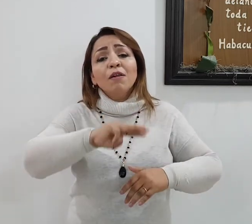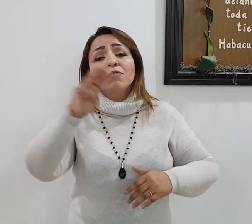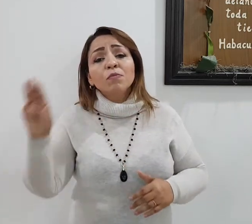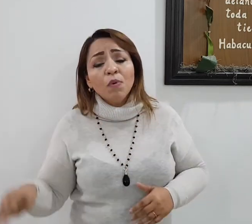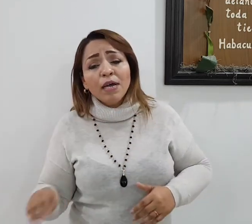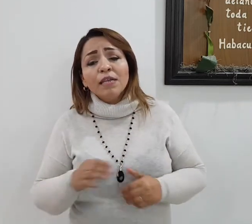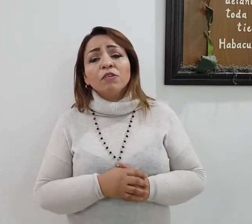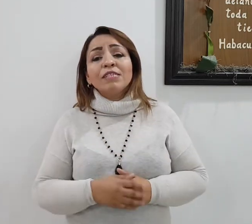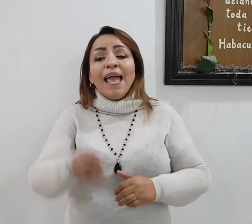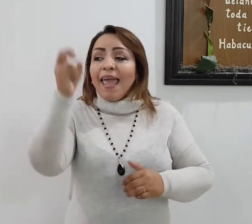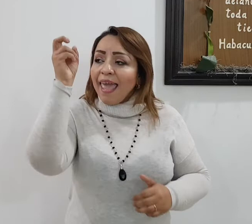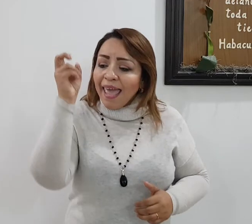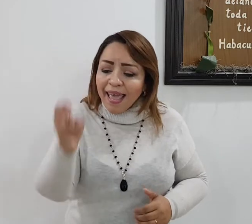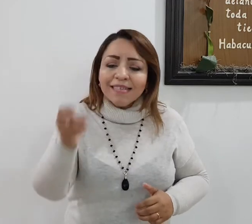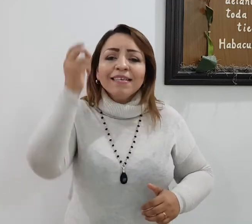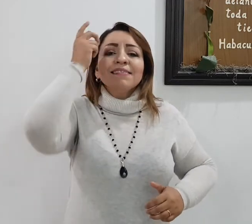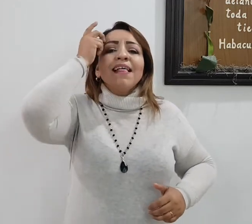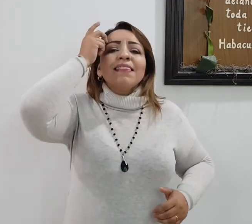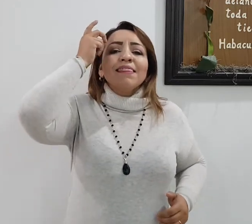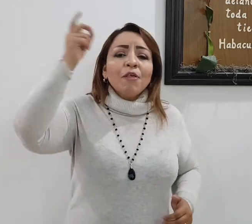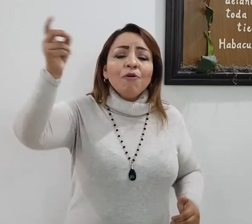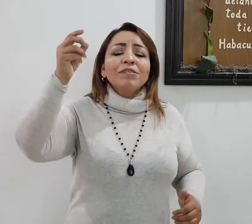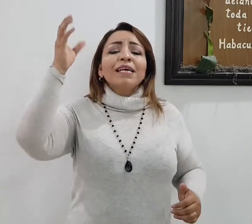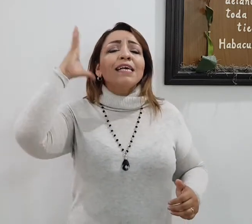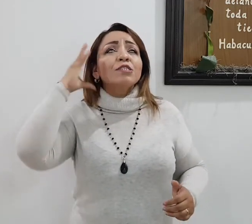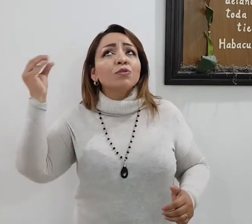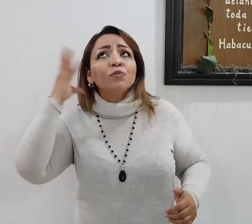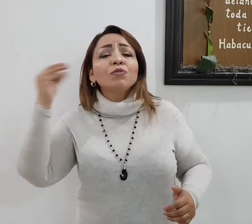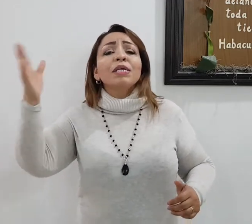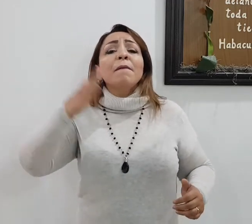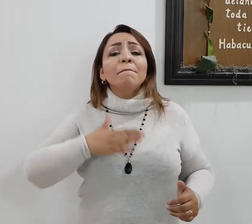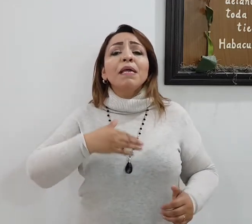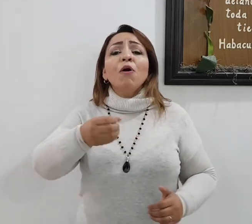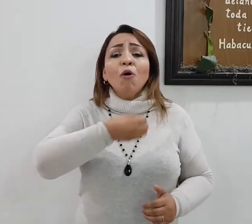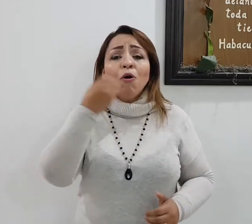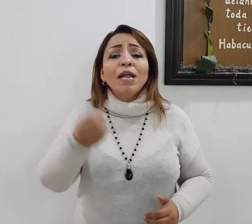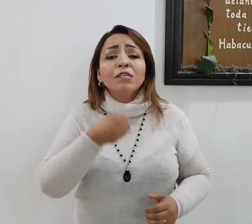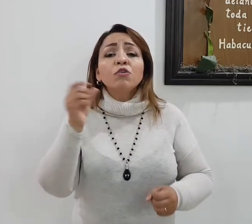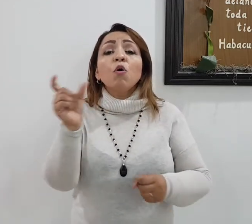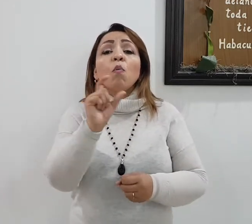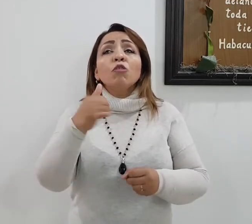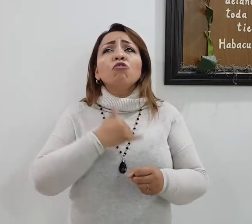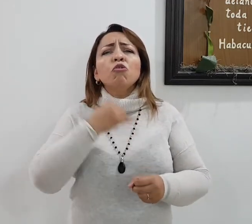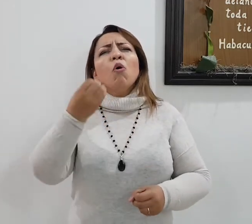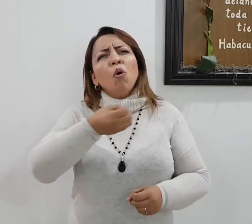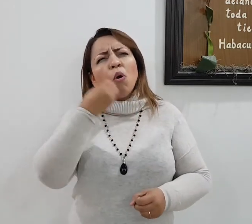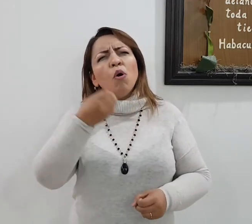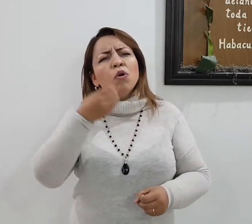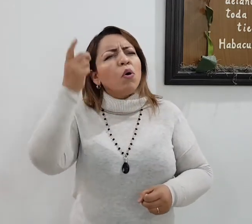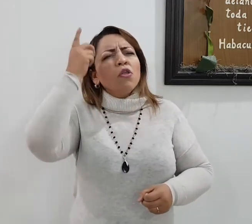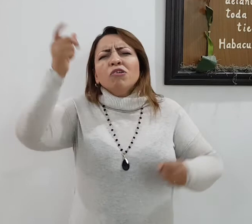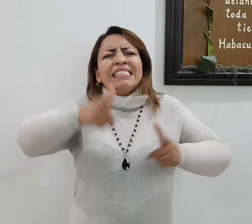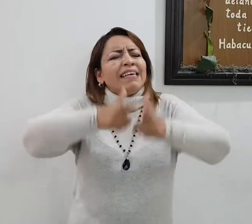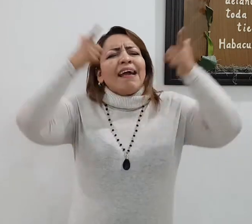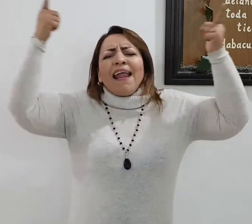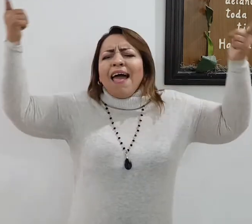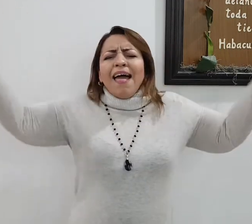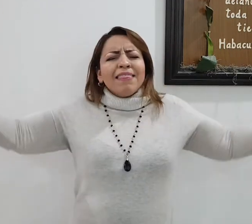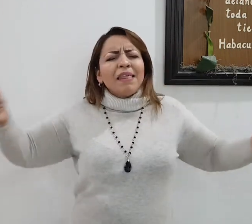está escuchando en mi oración, usted puede descansar en Él. Cambie su concepto de Dios, su carácter, sus promesas,